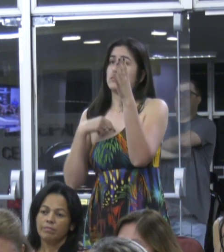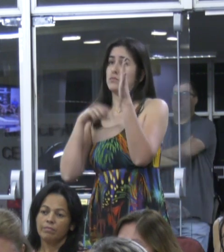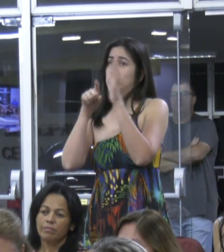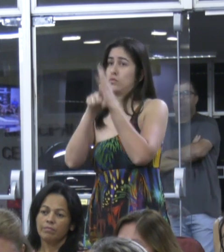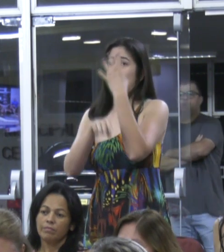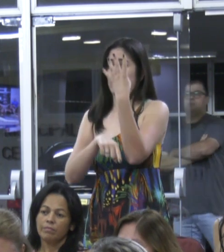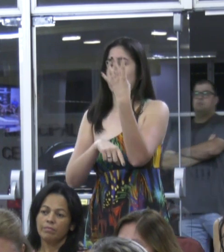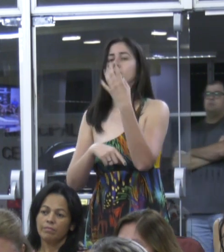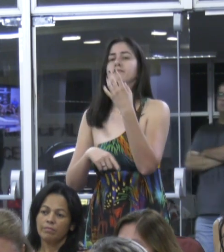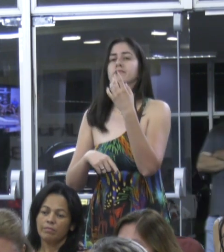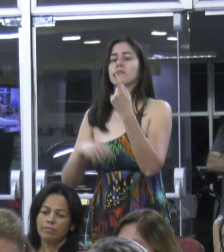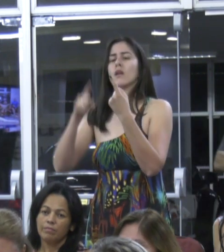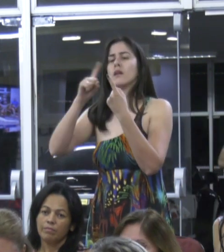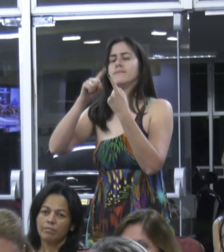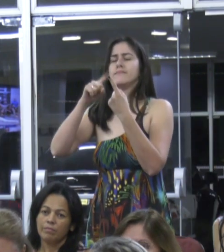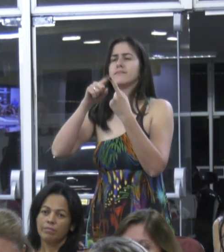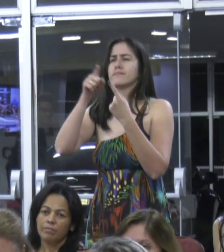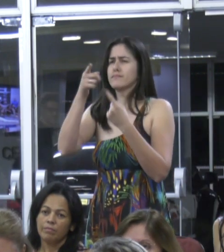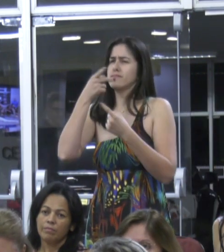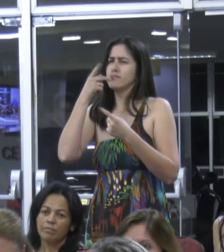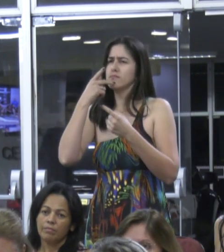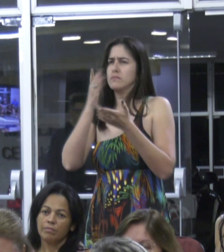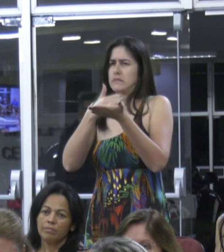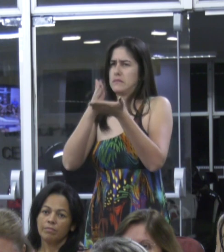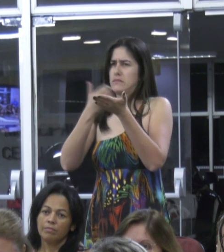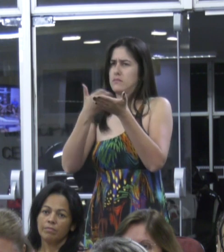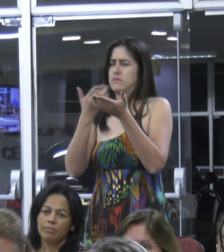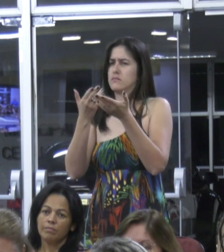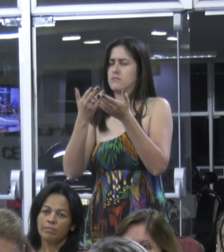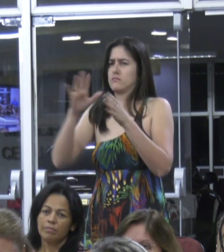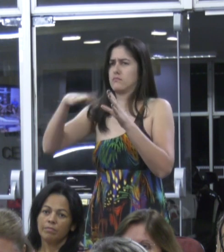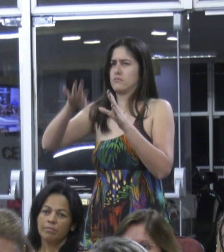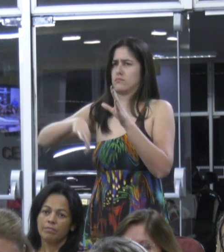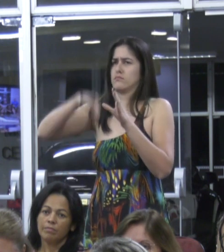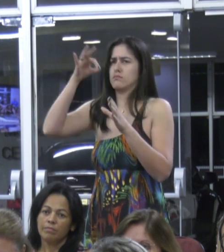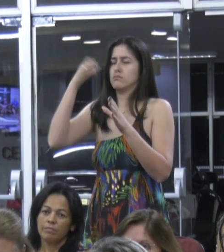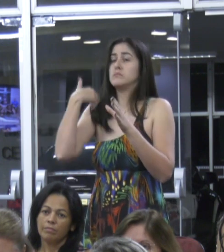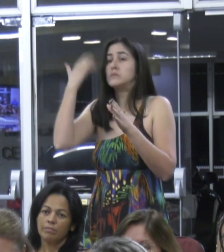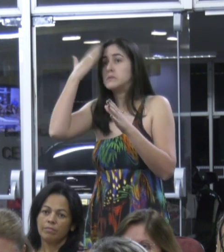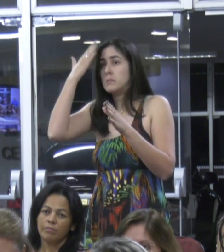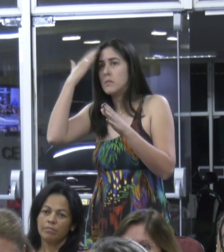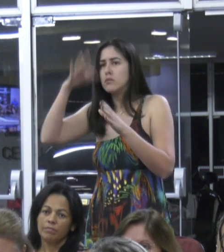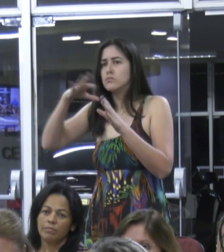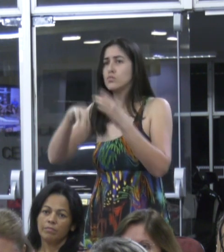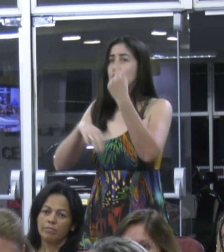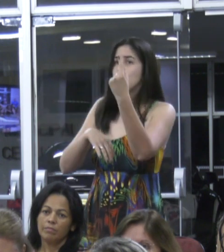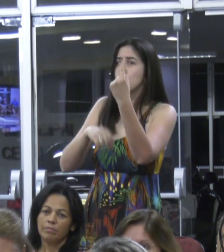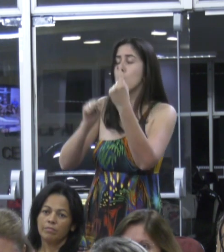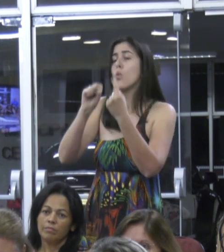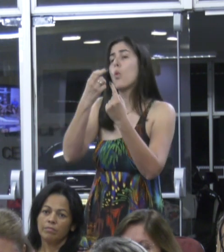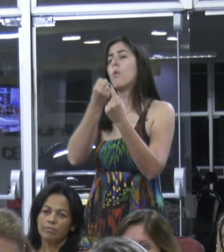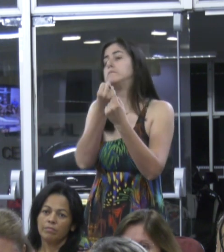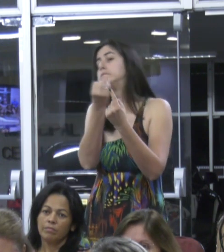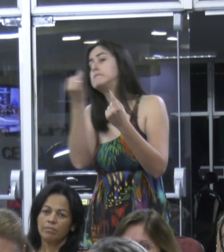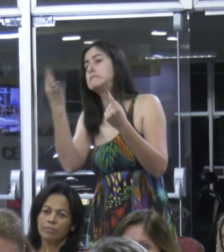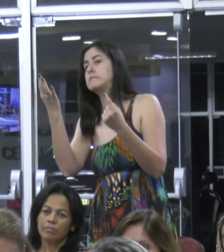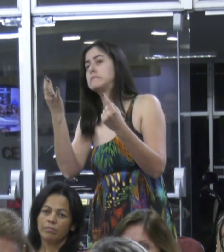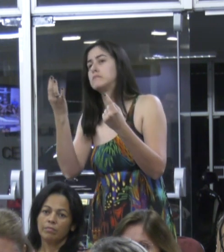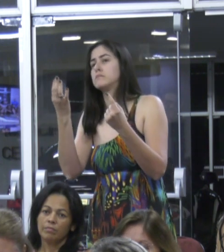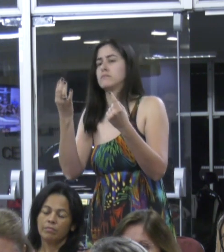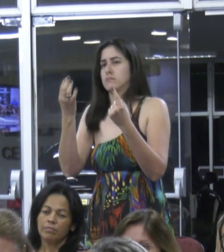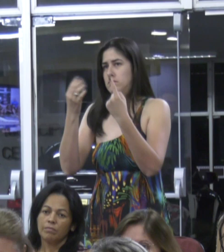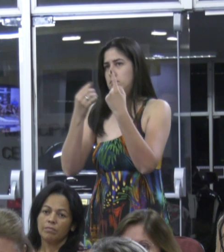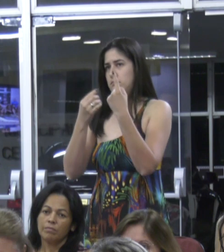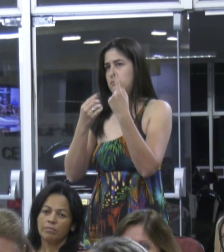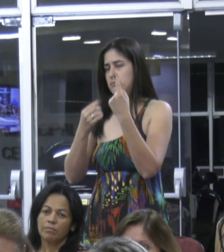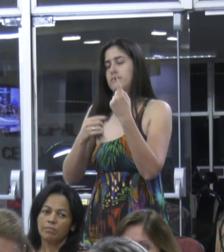Tenho aqui algumas questões para vocês. Uma delas é com relação ao livro. Esse livro será sorteado, né?